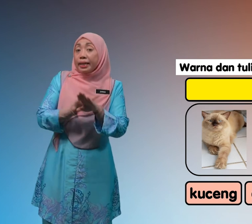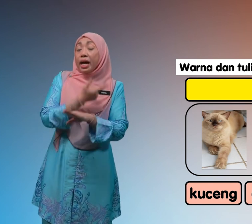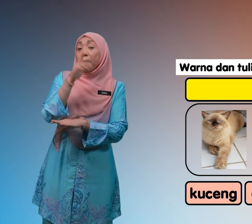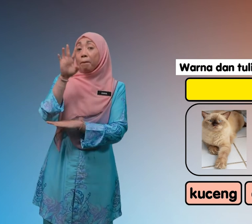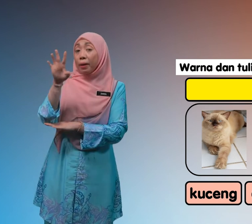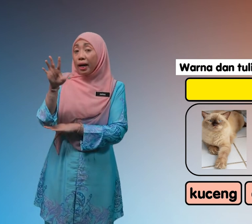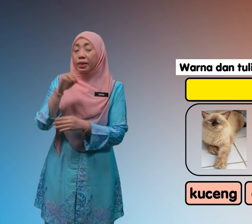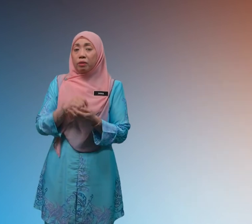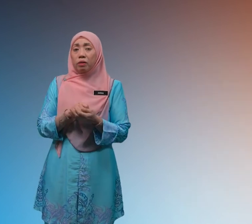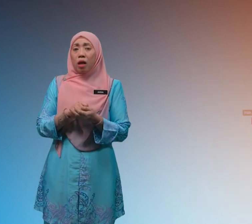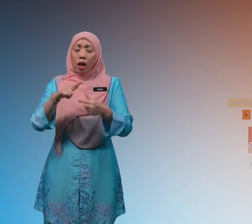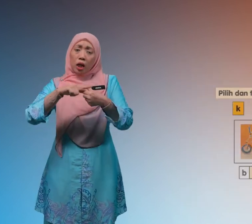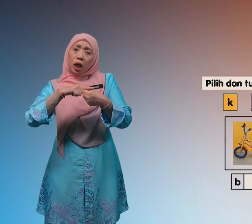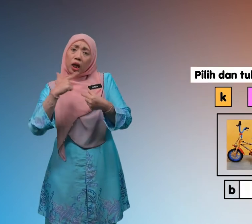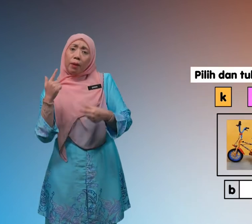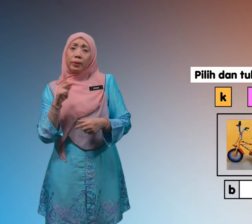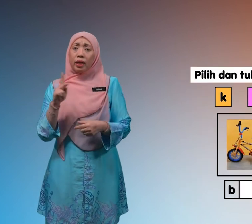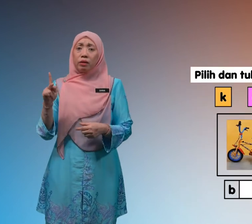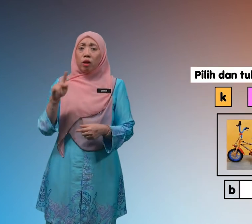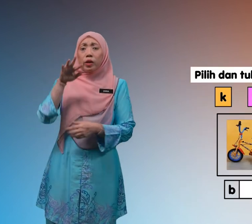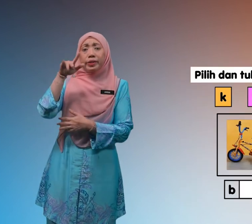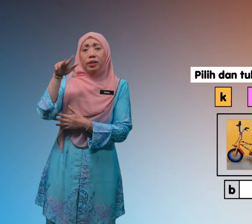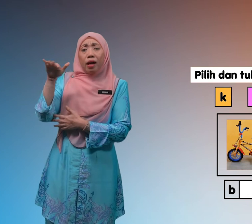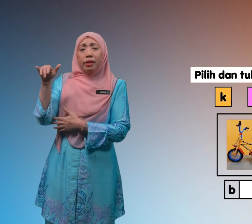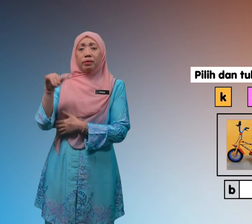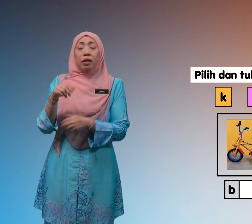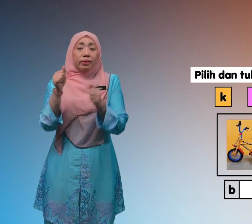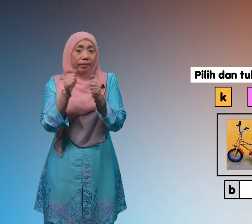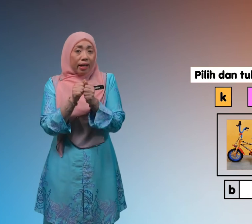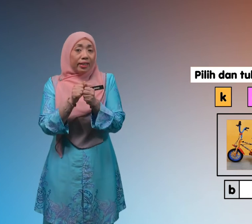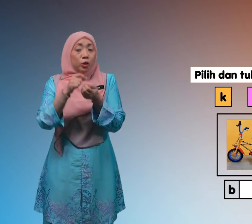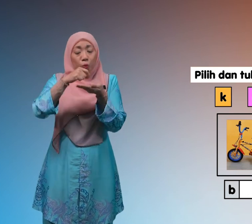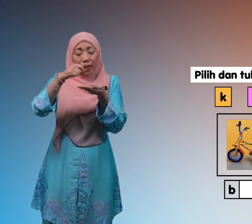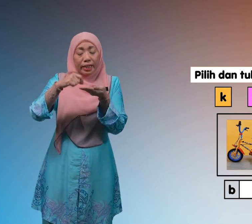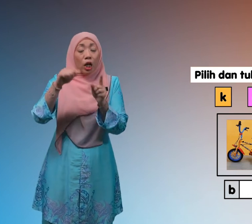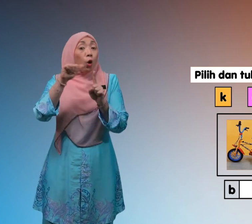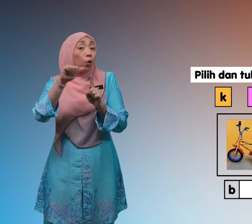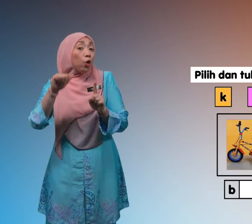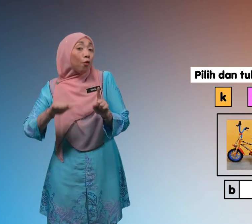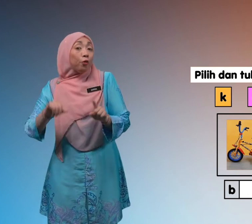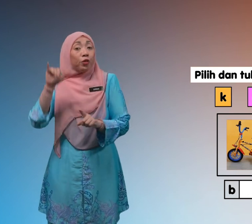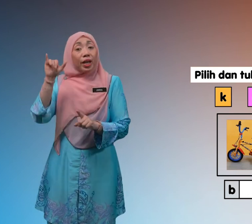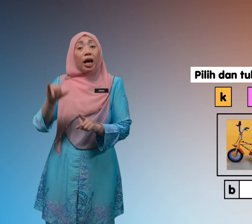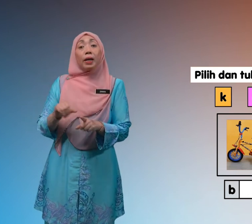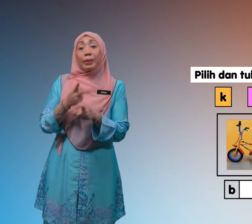Latihan empat. Lengkapkan ejaan dengan tulis huruf yang